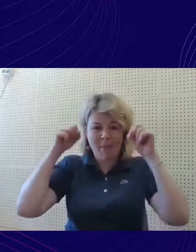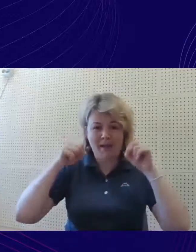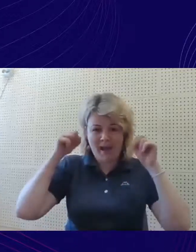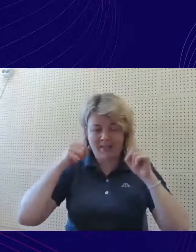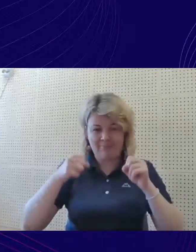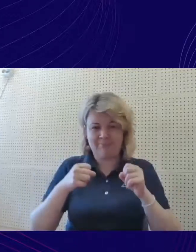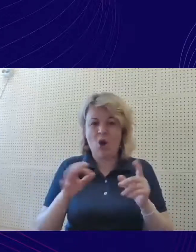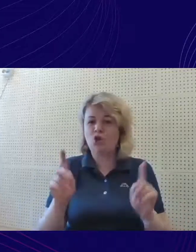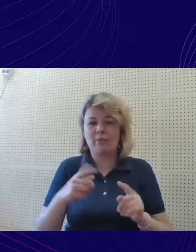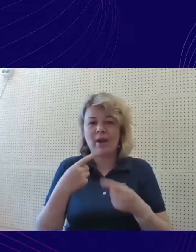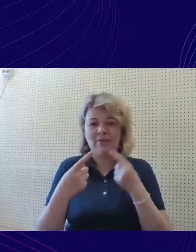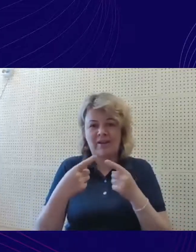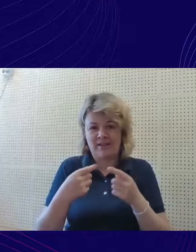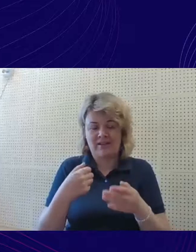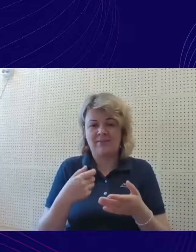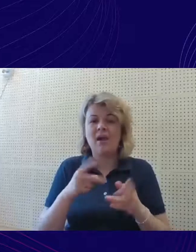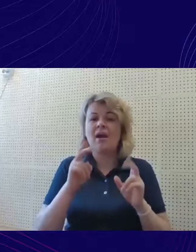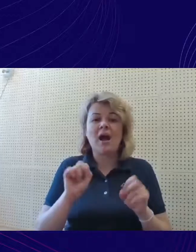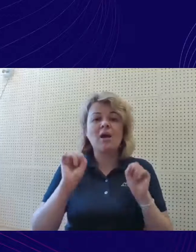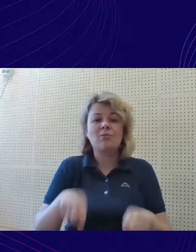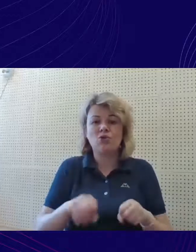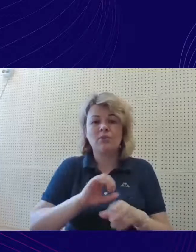можем с творческим браком побороться?